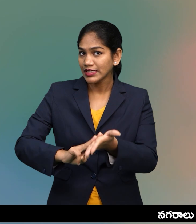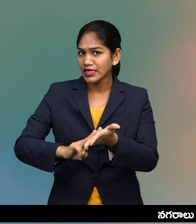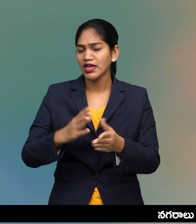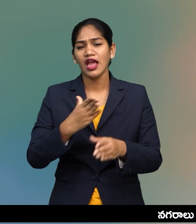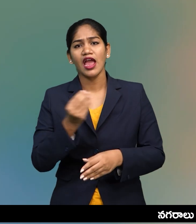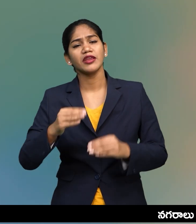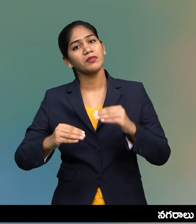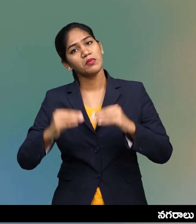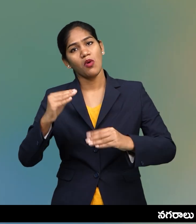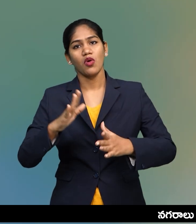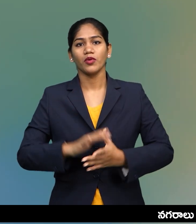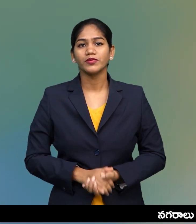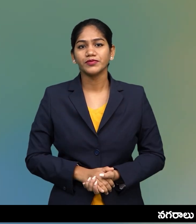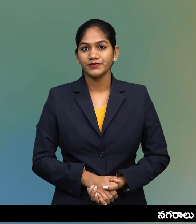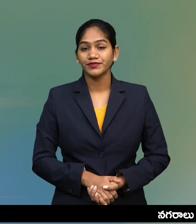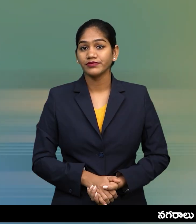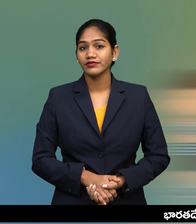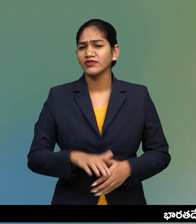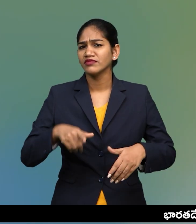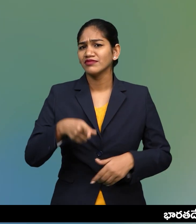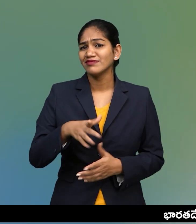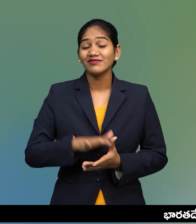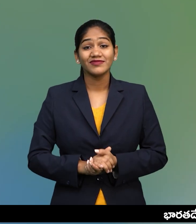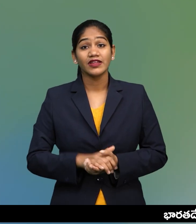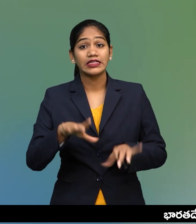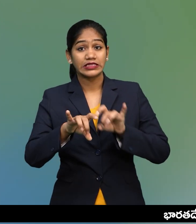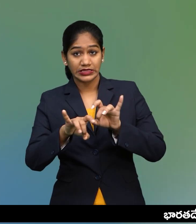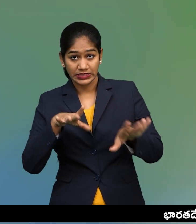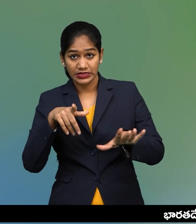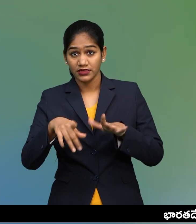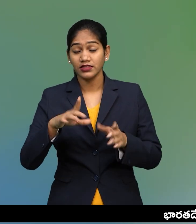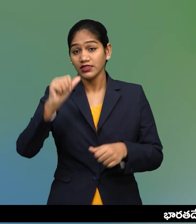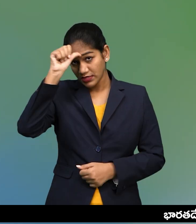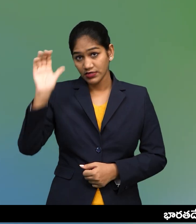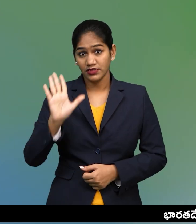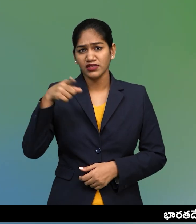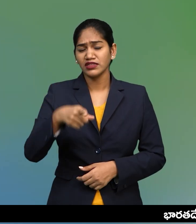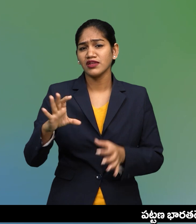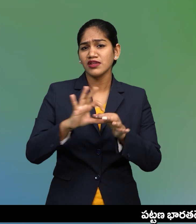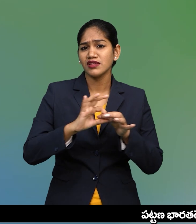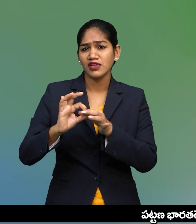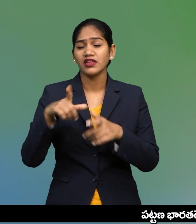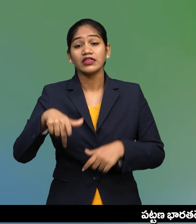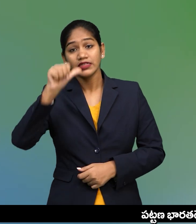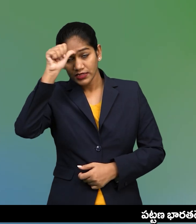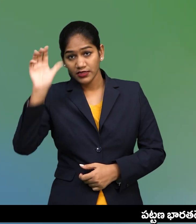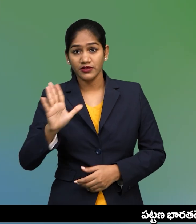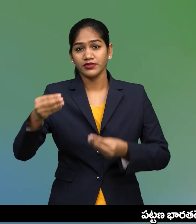నగరాలు 50 కంటే ఎక్కువ ఉన్నాయి. భారతదేశం యొక్క ఆర్థికాభివృద్ధి పట్టణ భారతదేశం